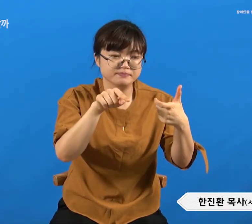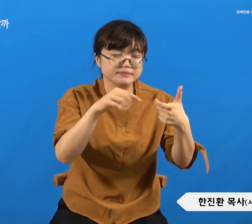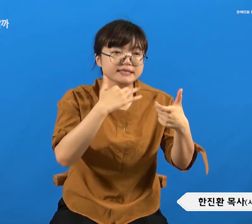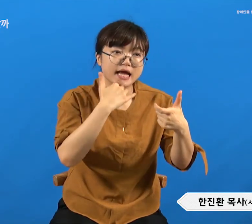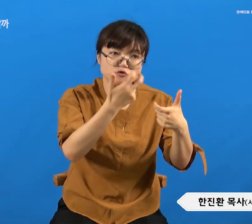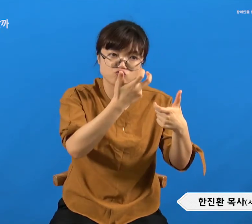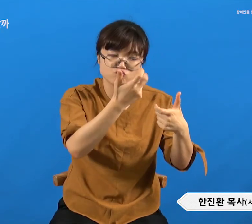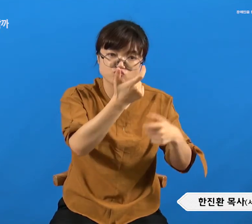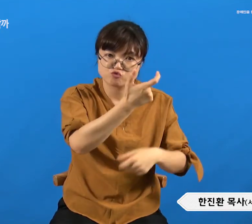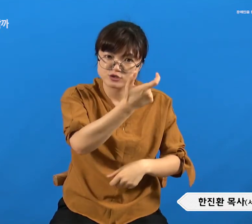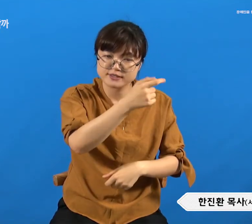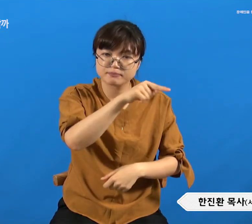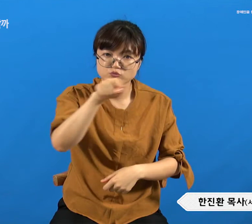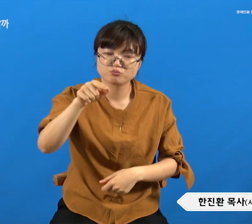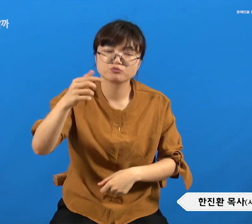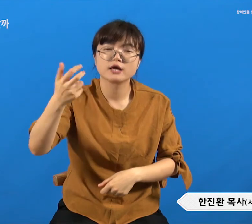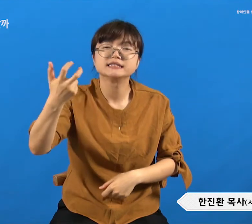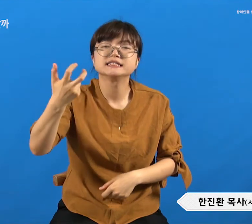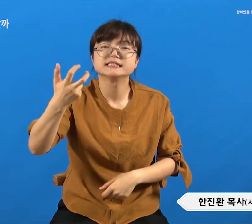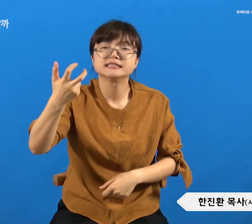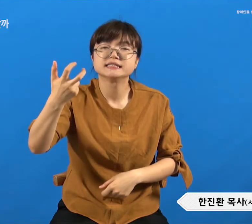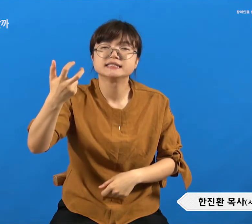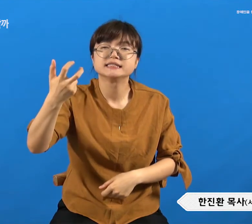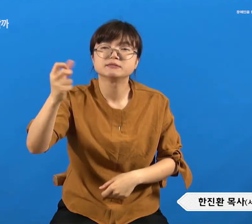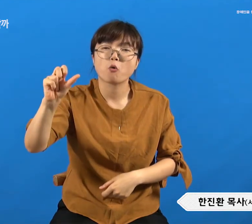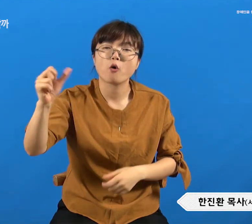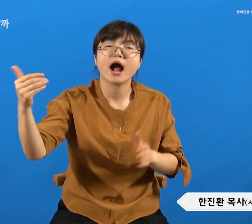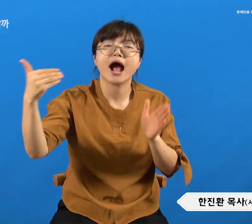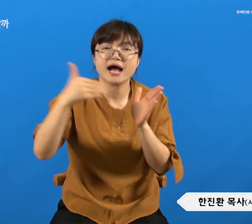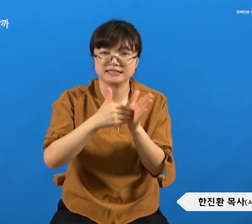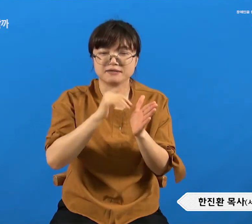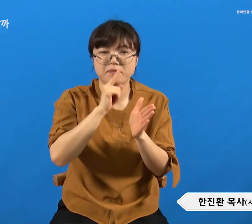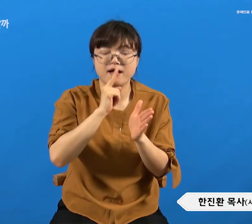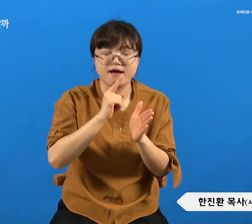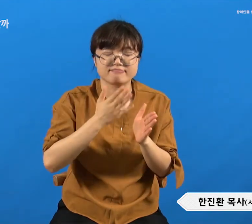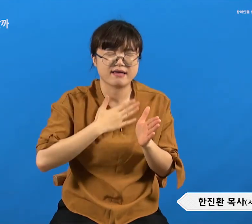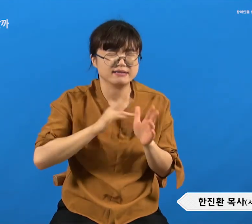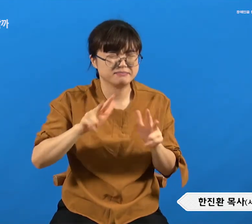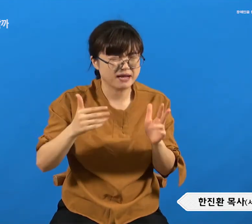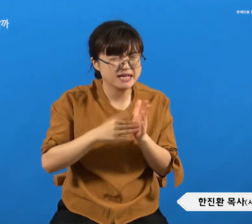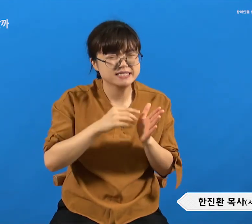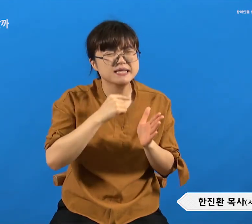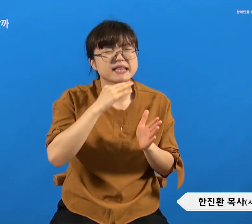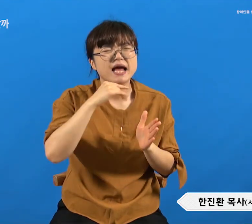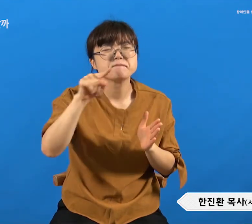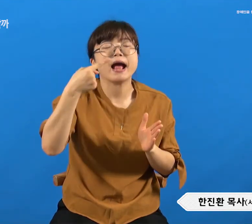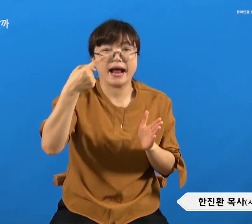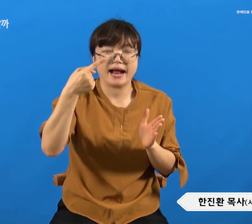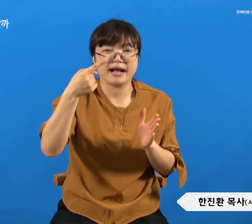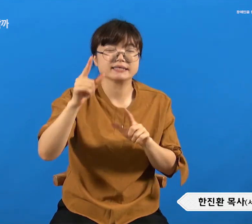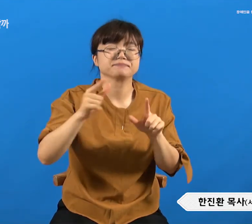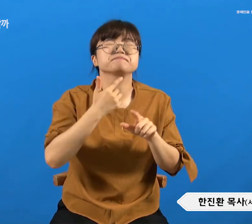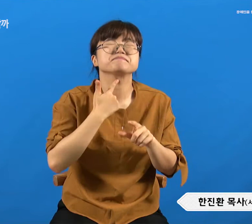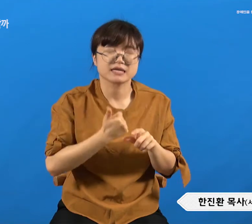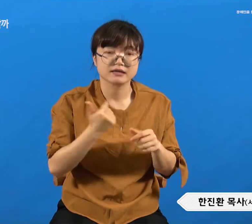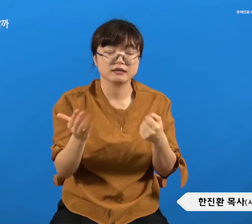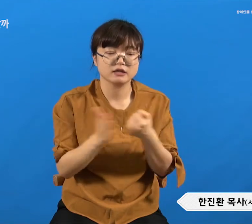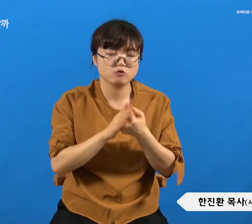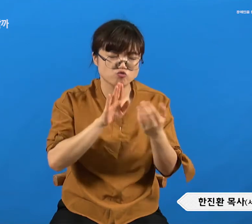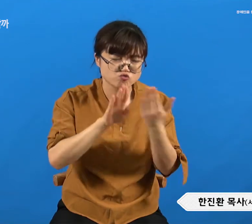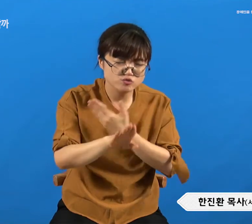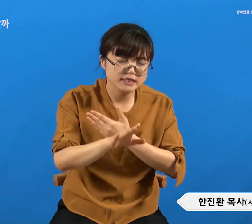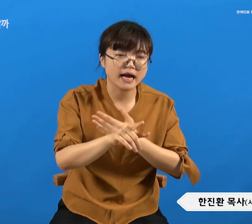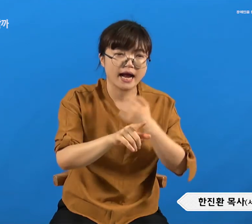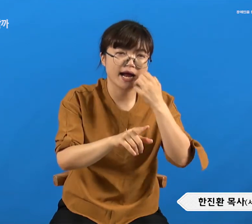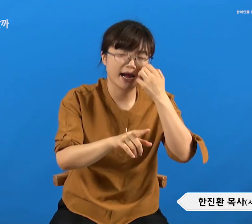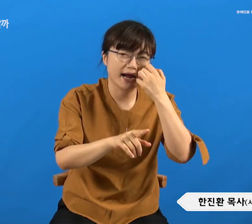자기가 100세를 살아보니까 이제 알겠더라. 그래서 내린 결론이 인생의 황금기는